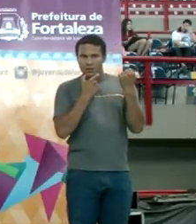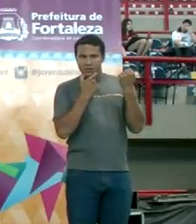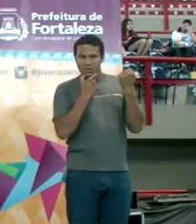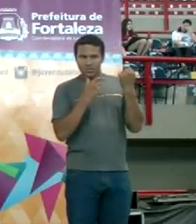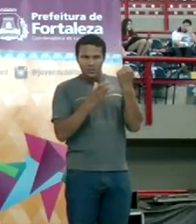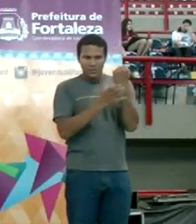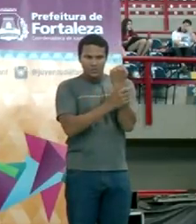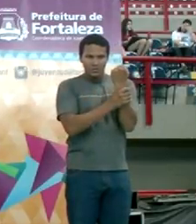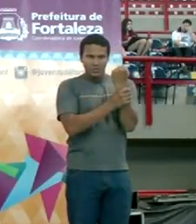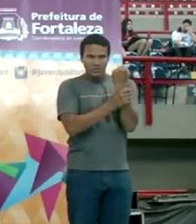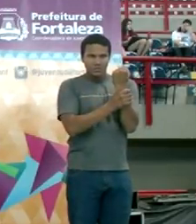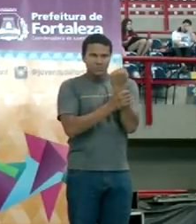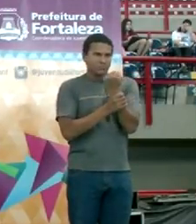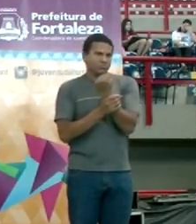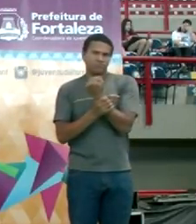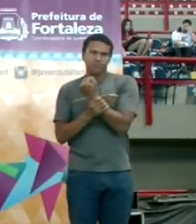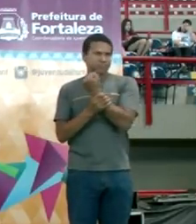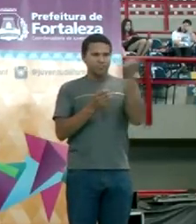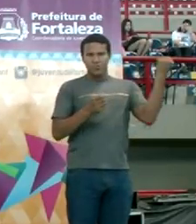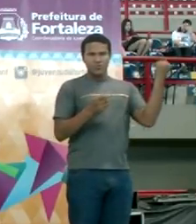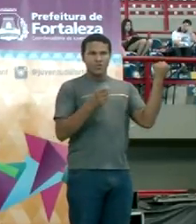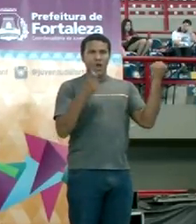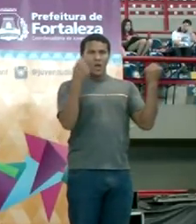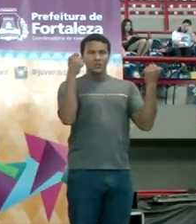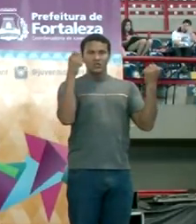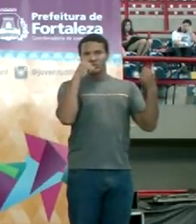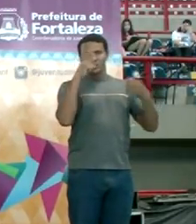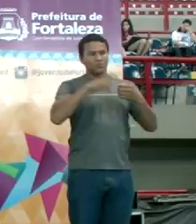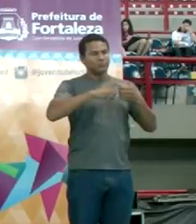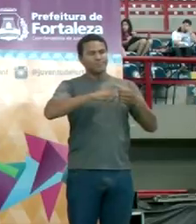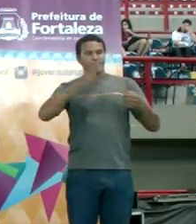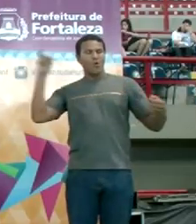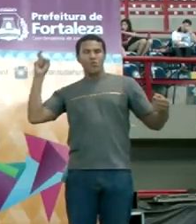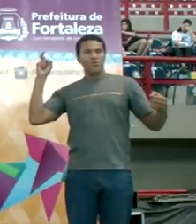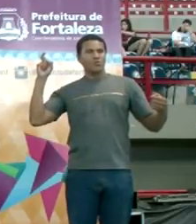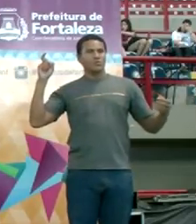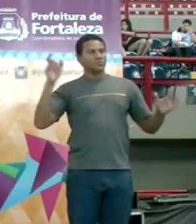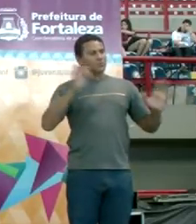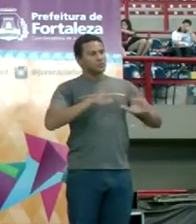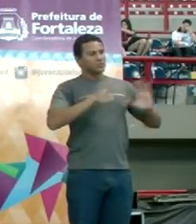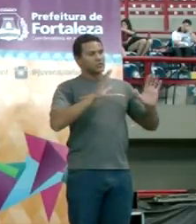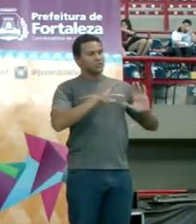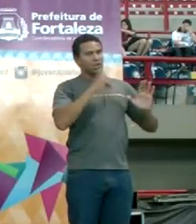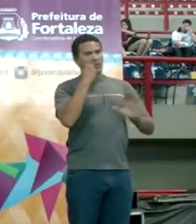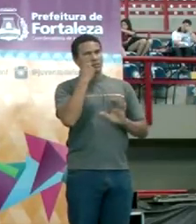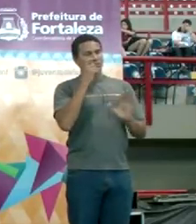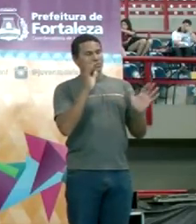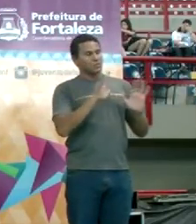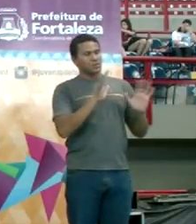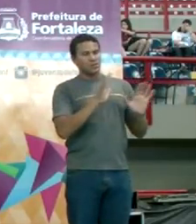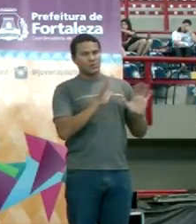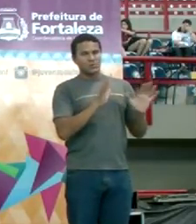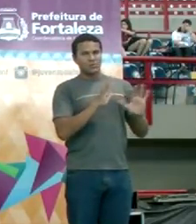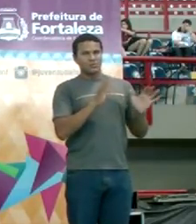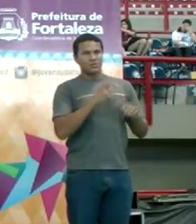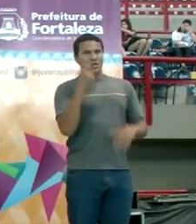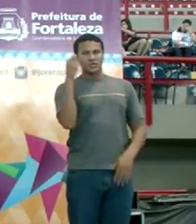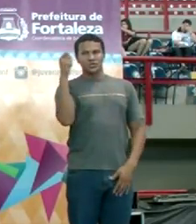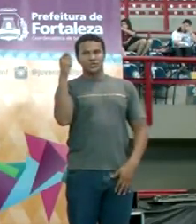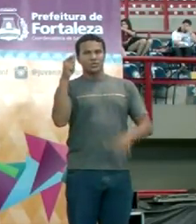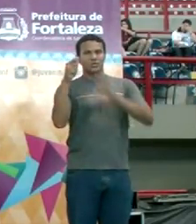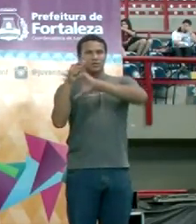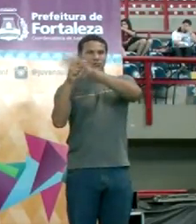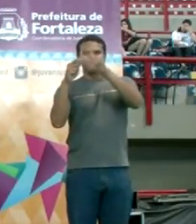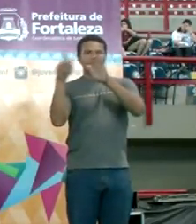aspas, na independência da Argentina em relação à Espanha. E a Argentina toda ficou para os